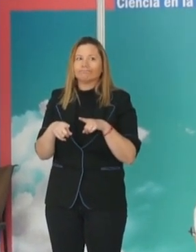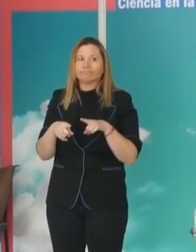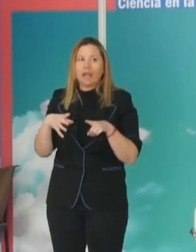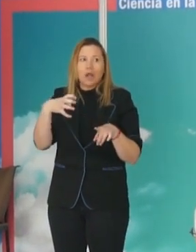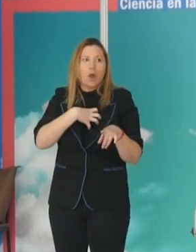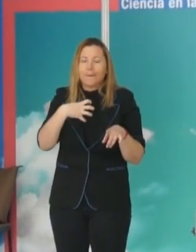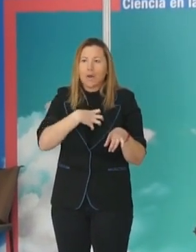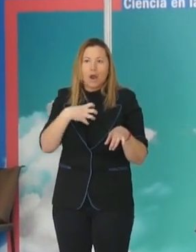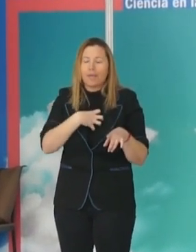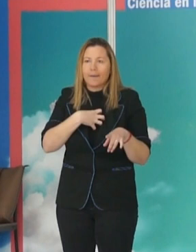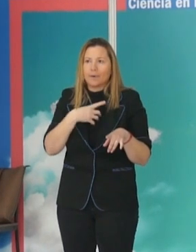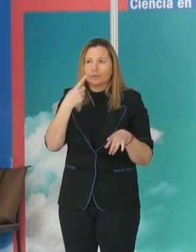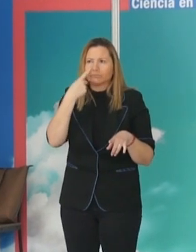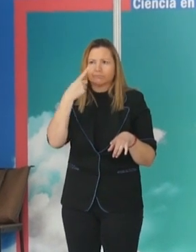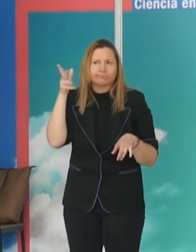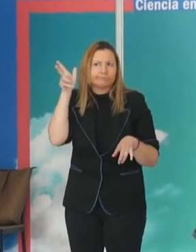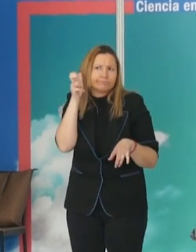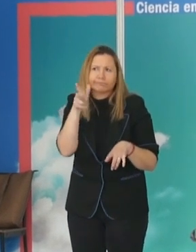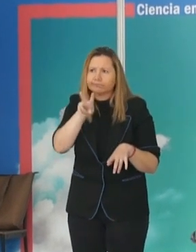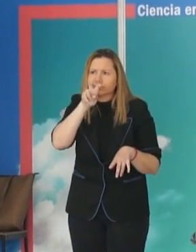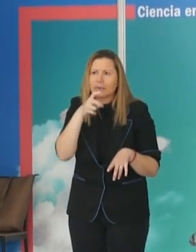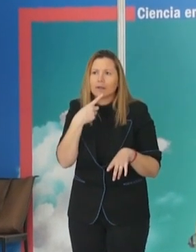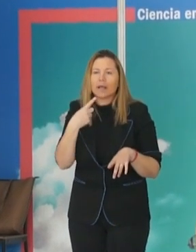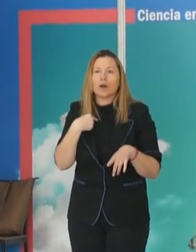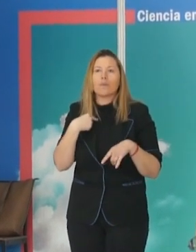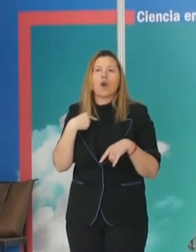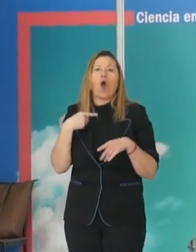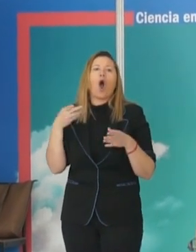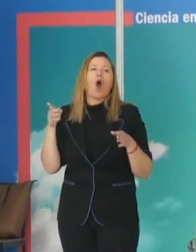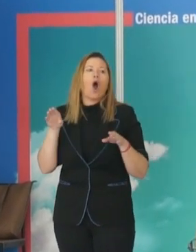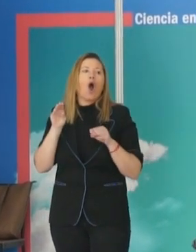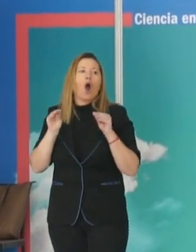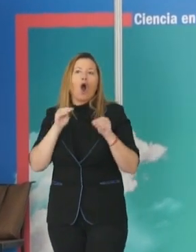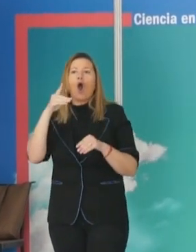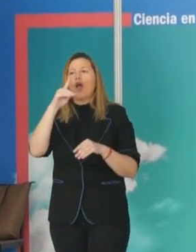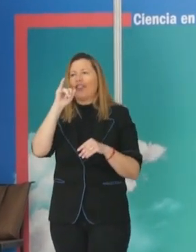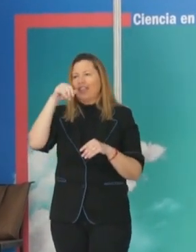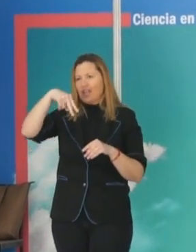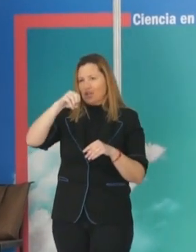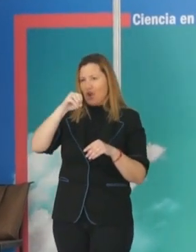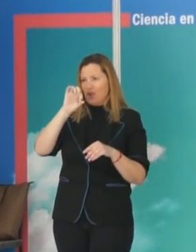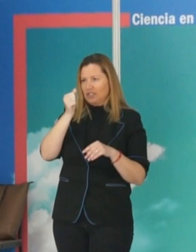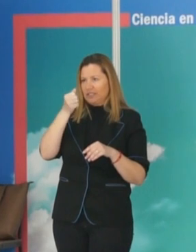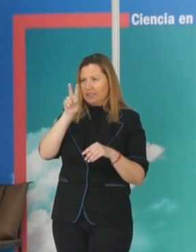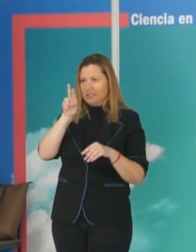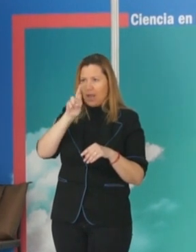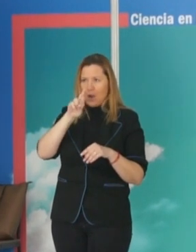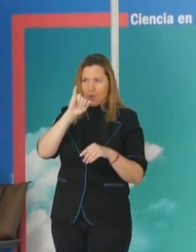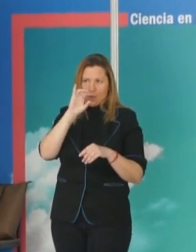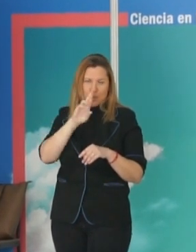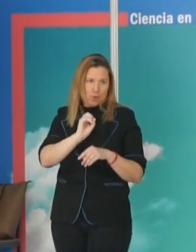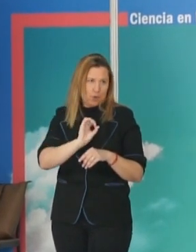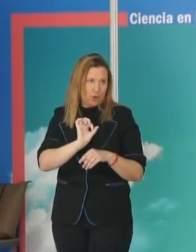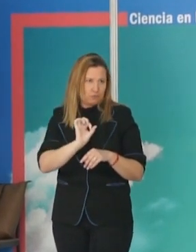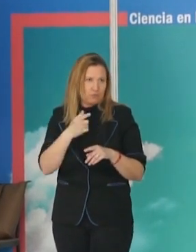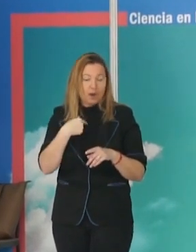ni hemos tenido posibilidad de detectar como nuestros sentidos, como los dinosaurios, ¿podemos considerarlo realidad? Pues sí, porque tenemos